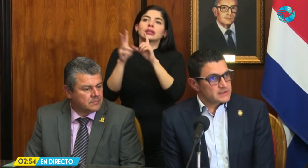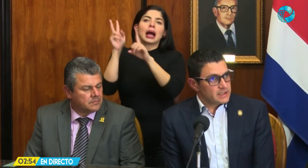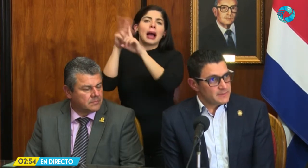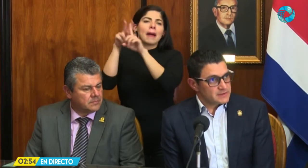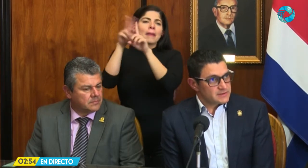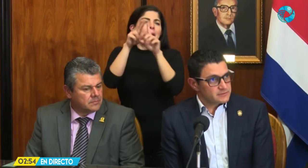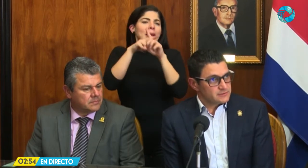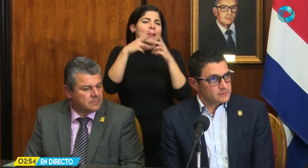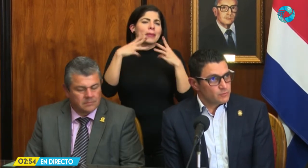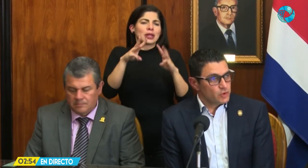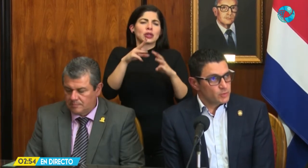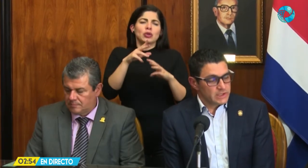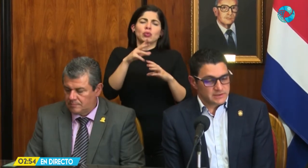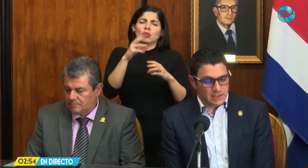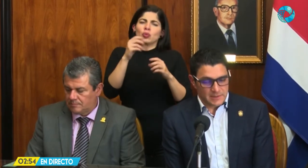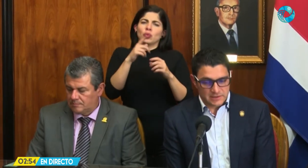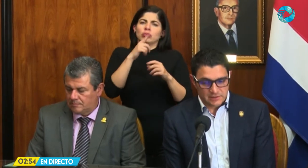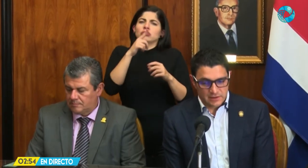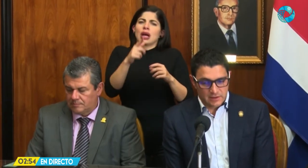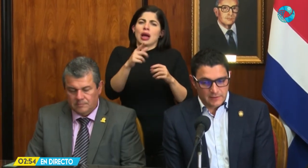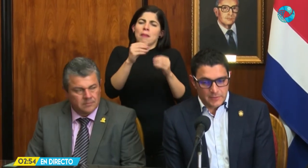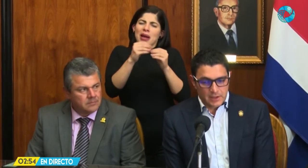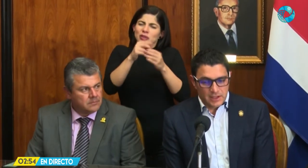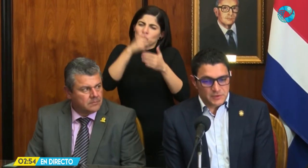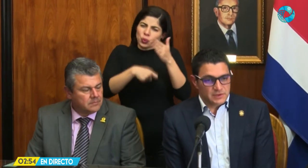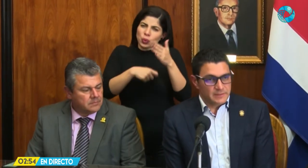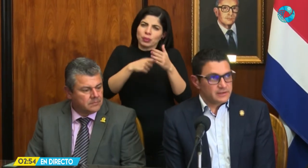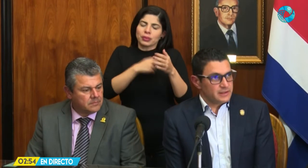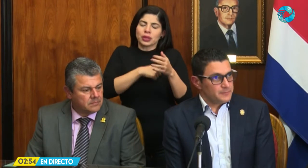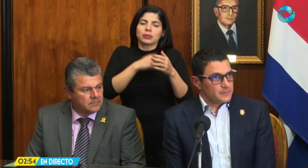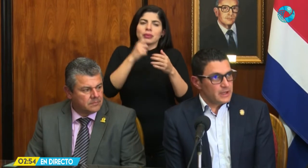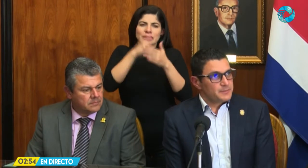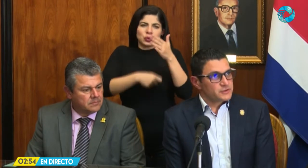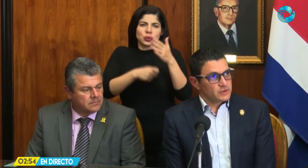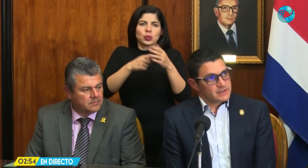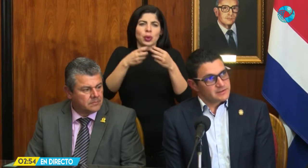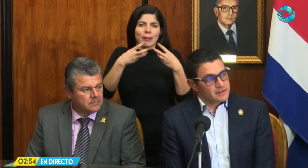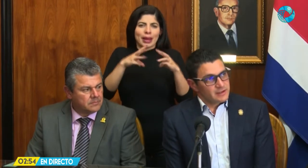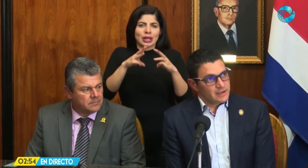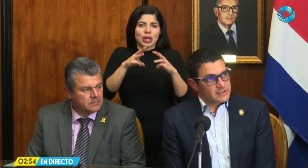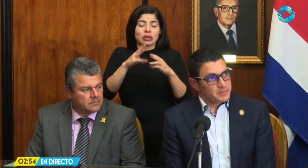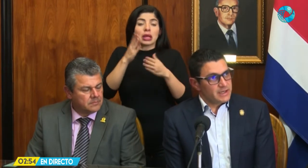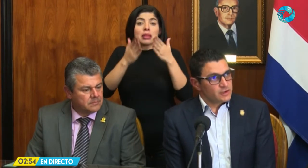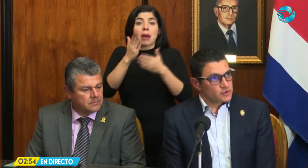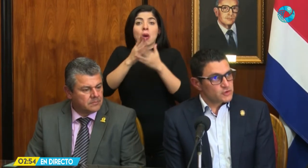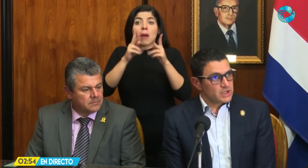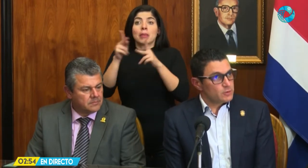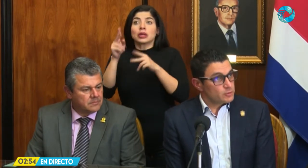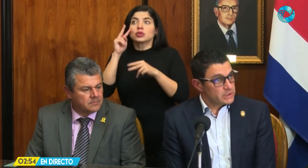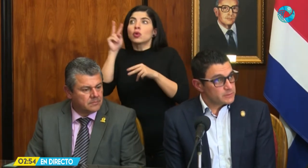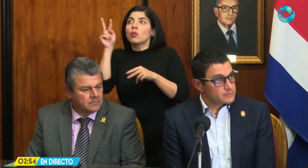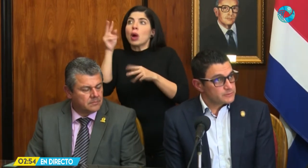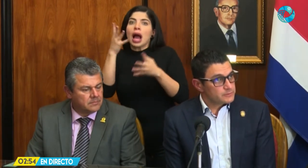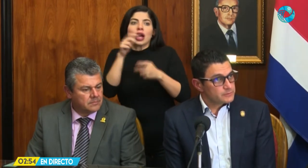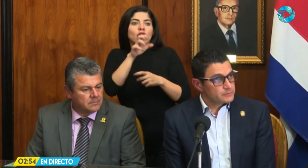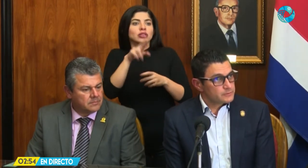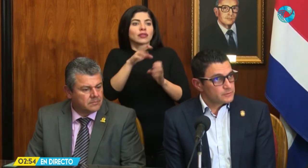muy extremas, muy extremas, y posiblemente hay personas que esperan que nosotros hagamos lo